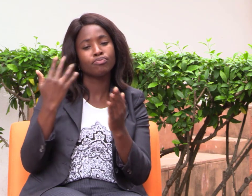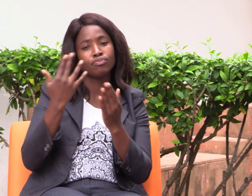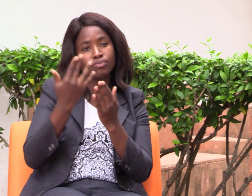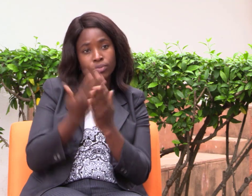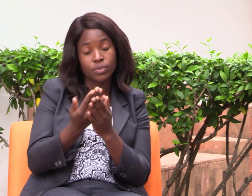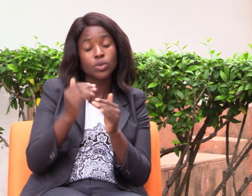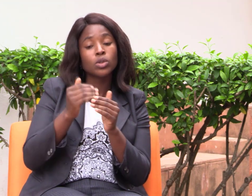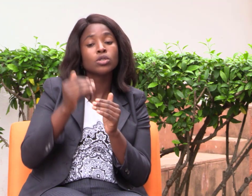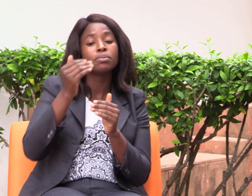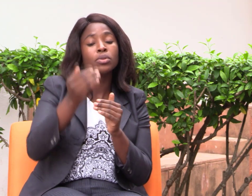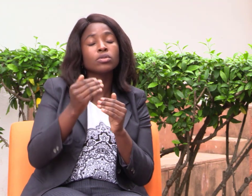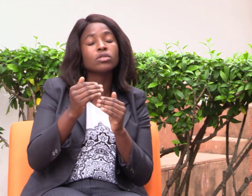E de lá,